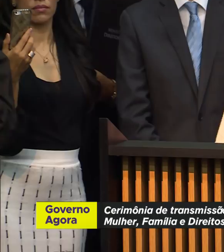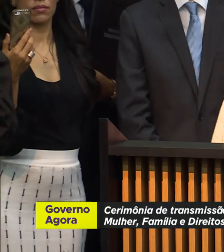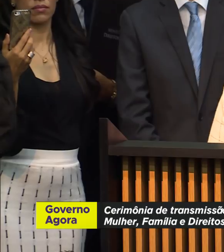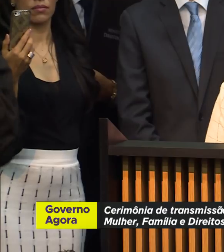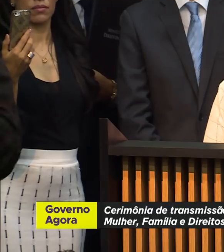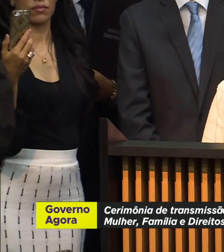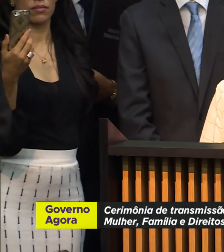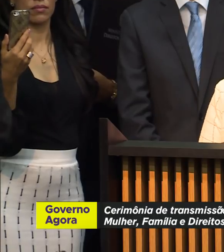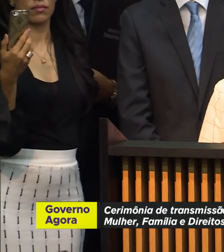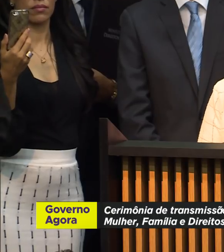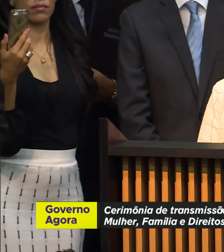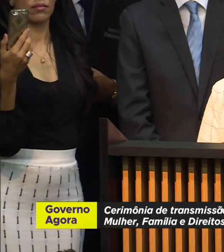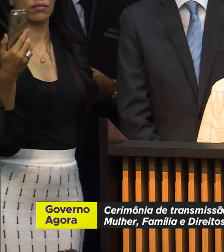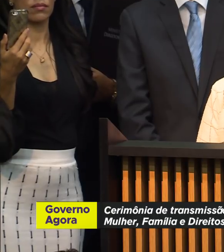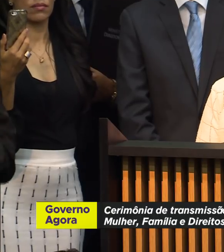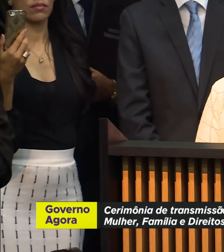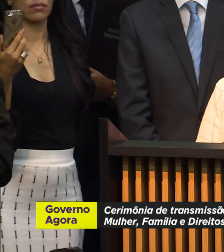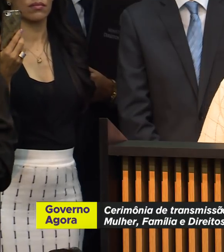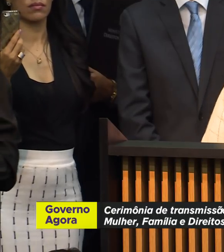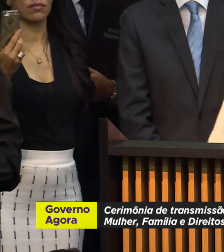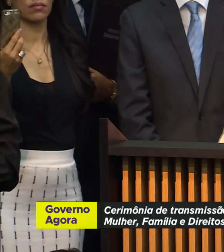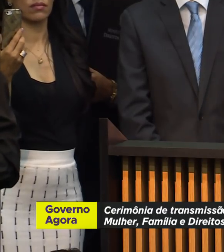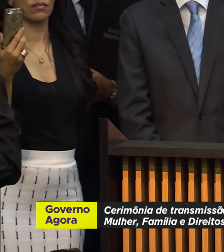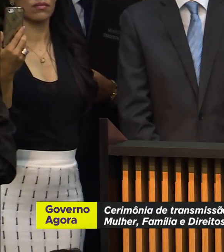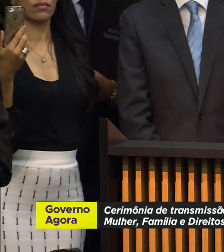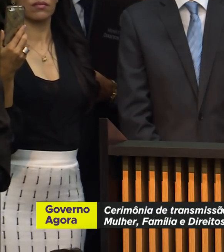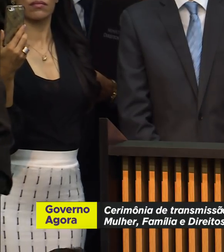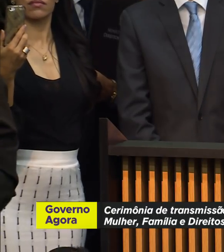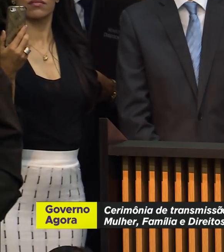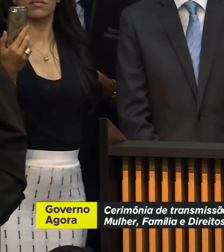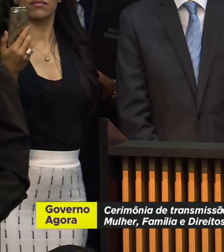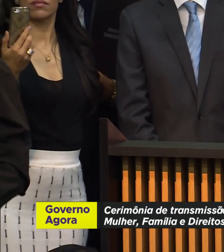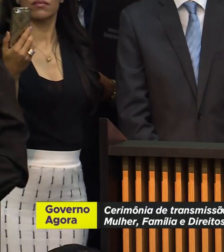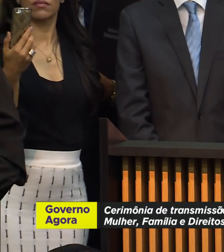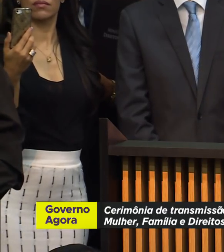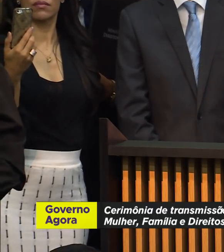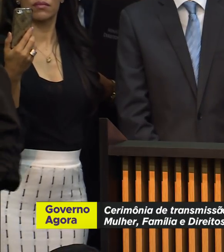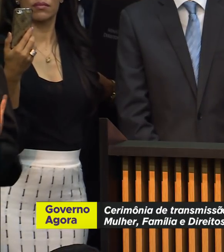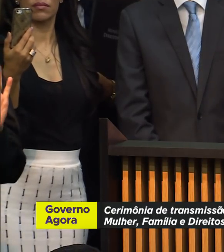FUNAI não escutaram. É o choro que o Brasil não escutou.